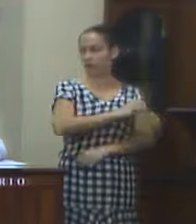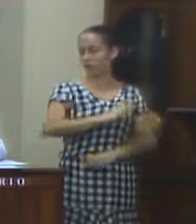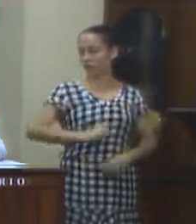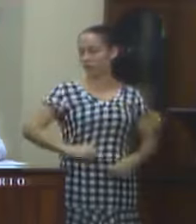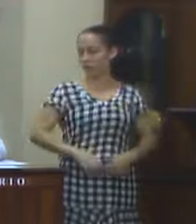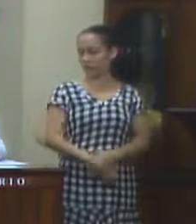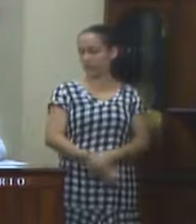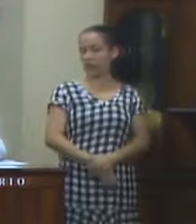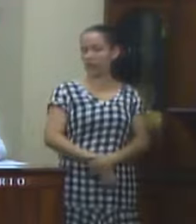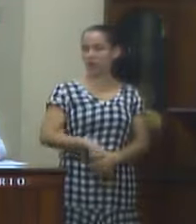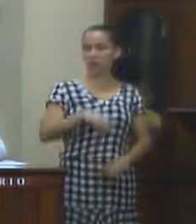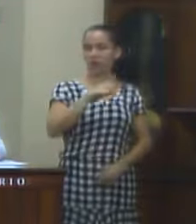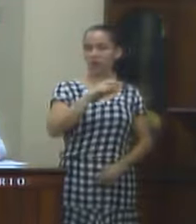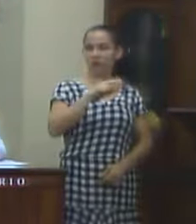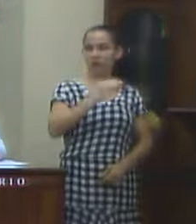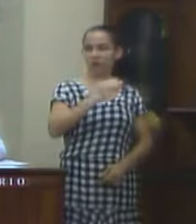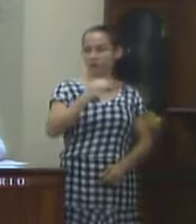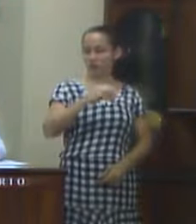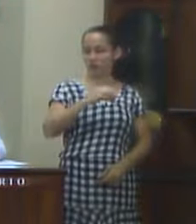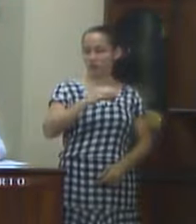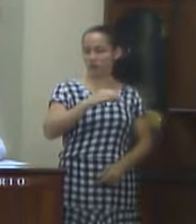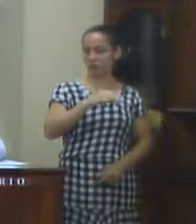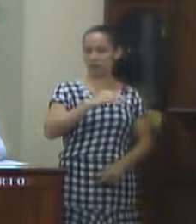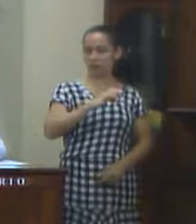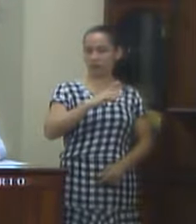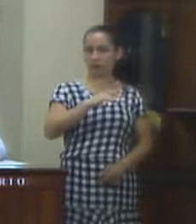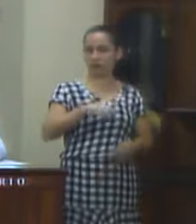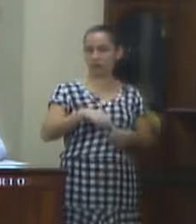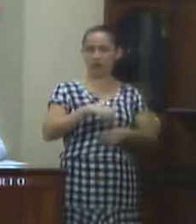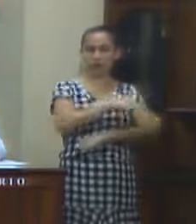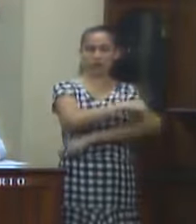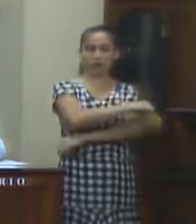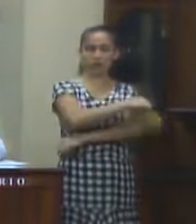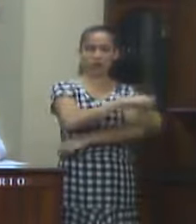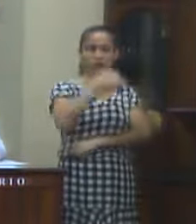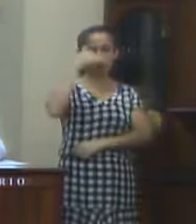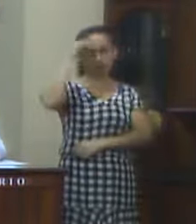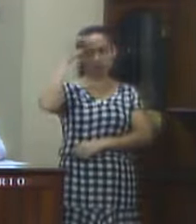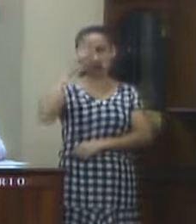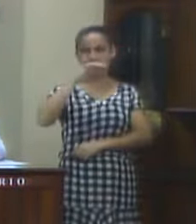Rodovia Lúcio Meira, 47.000, Minuano, Barra do Piraí, RJ,